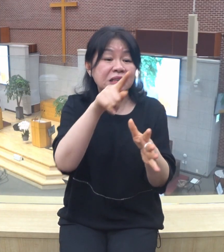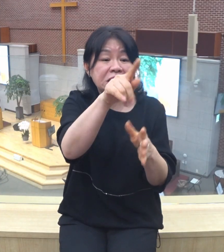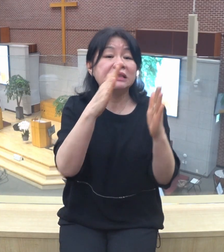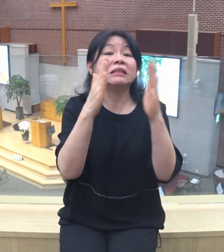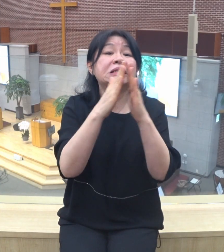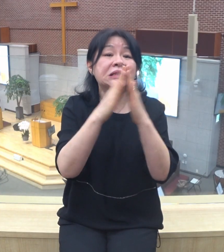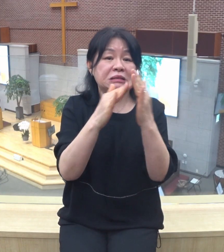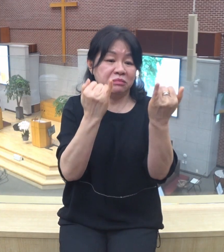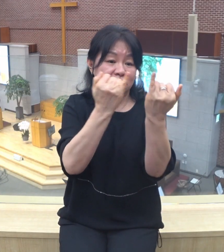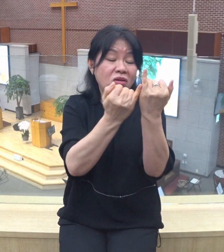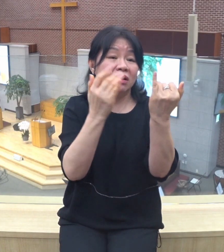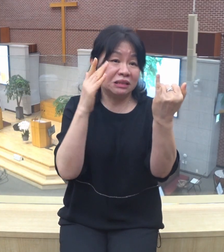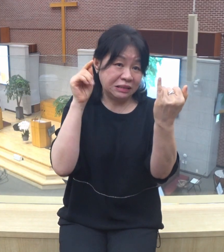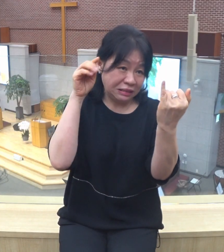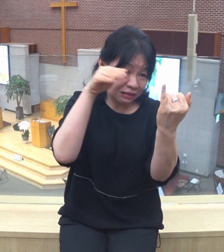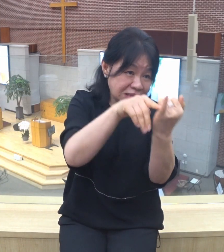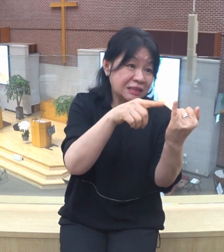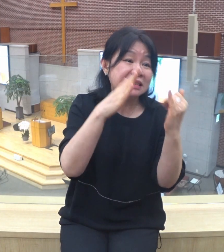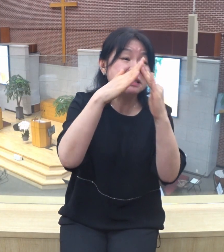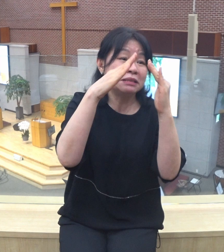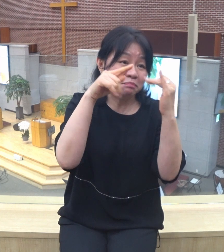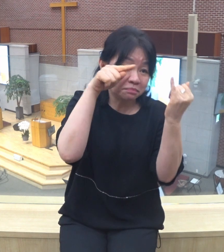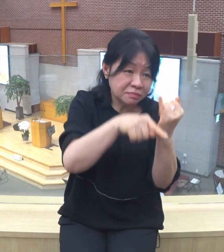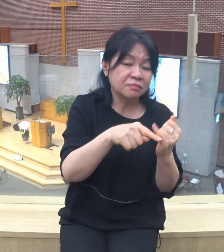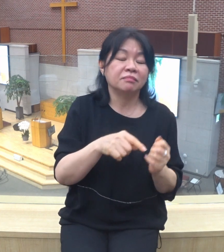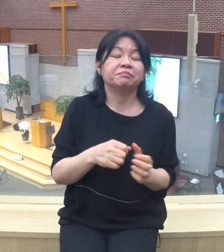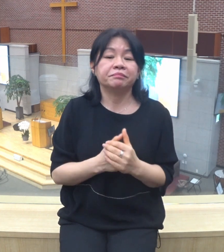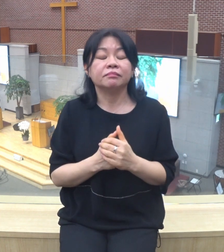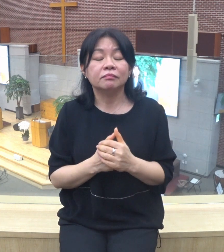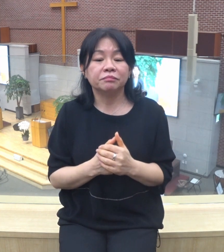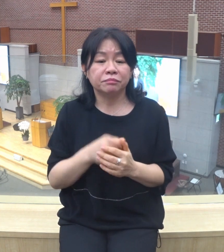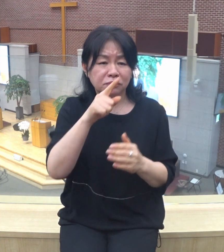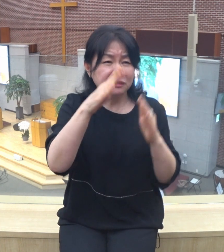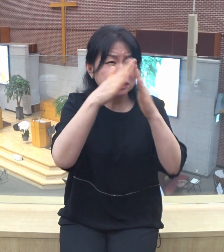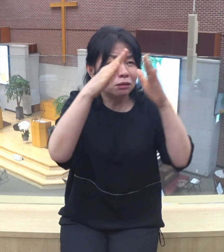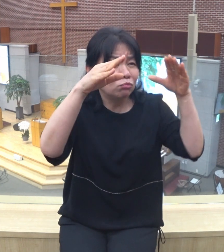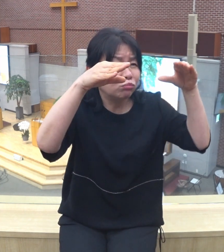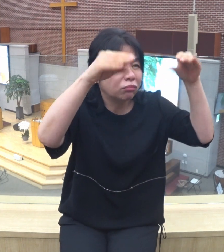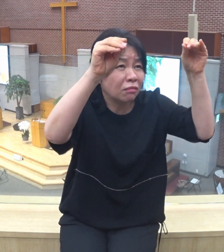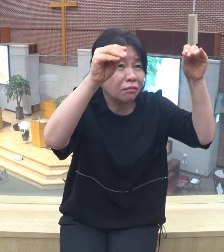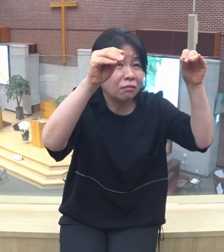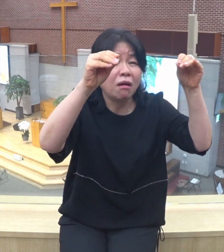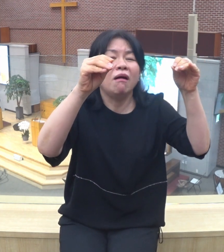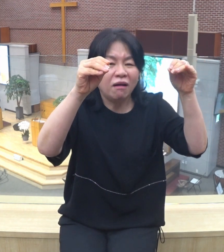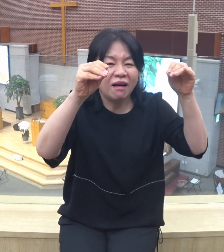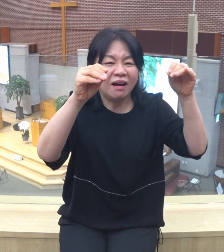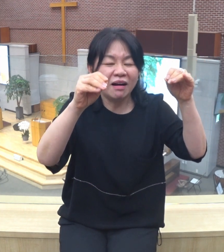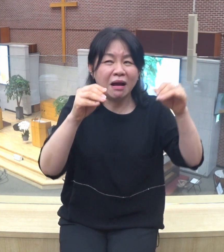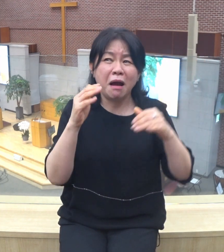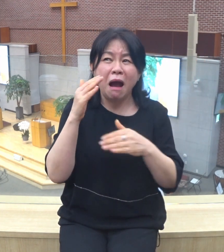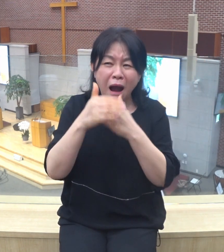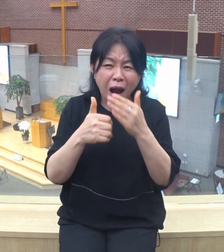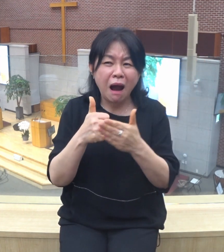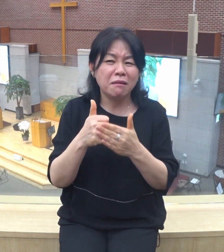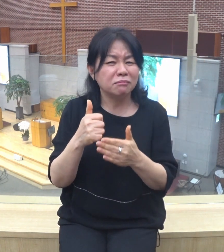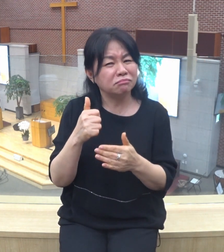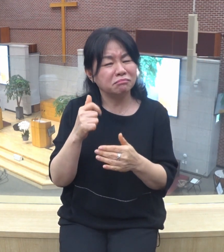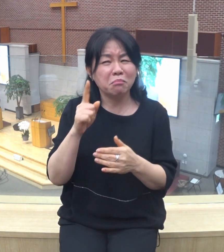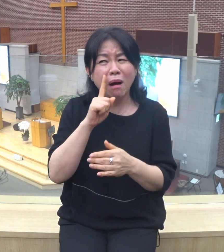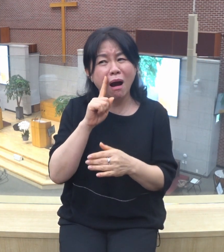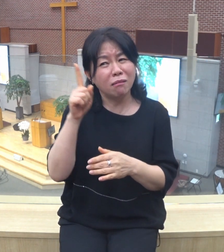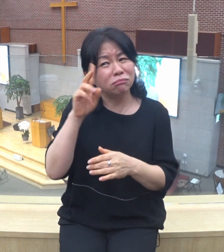앞에 섰습니다. 한 8시 정도였는데 불이 꺼져 있었습니다. 아, 내가 하나님 음성을